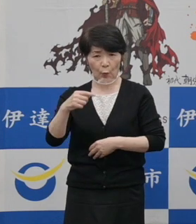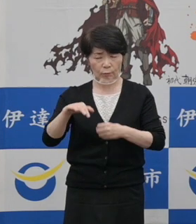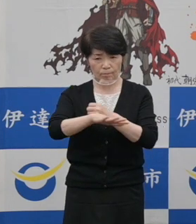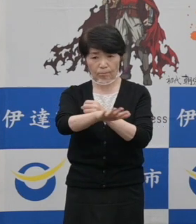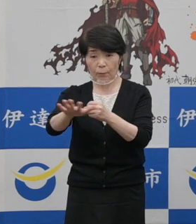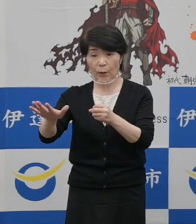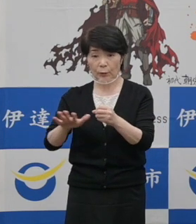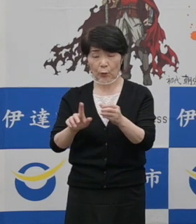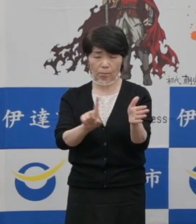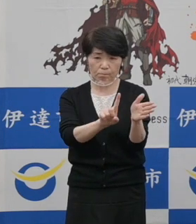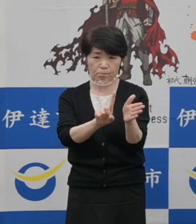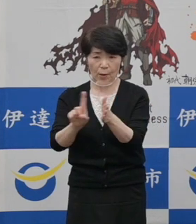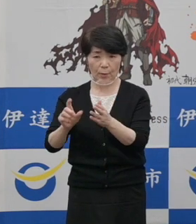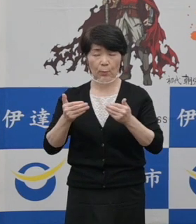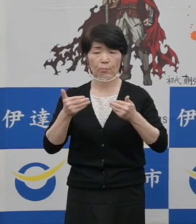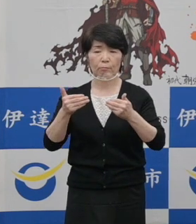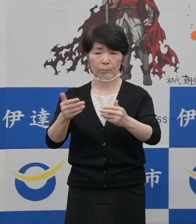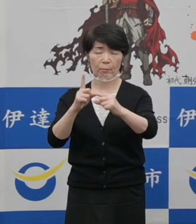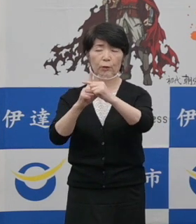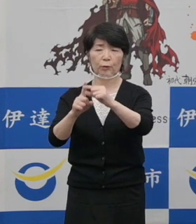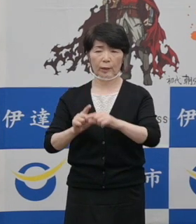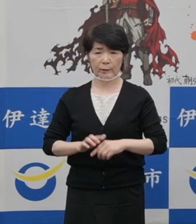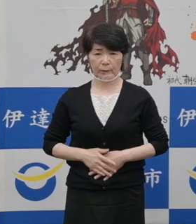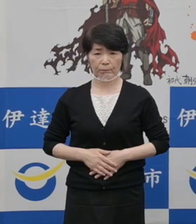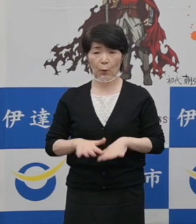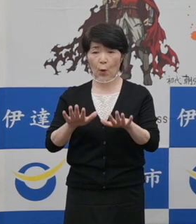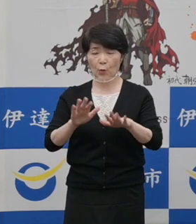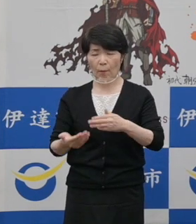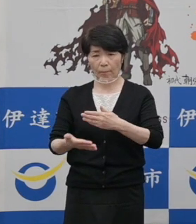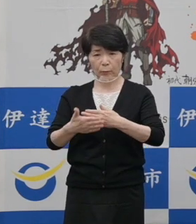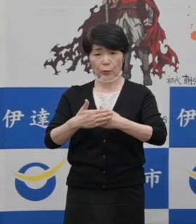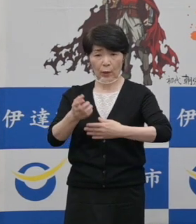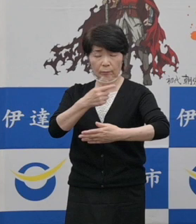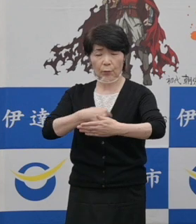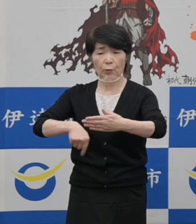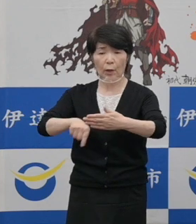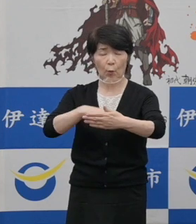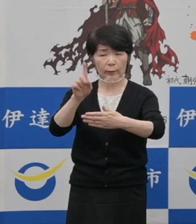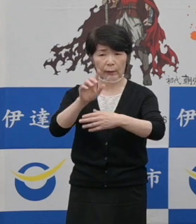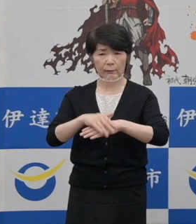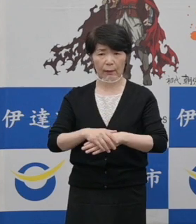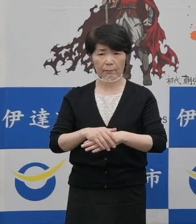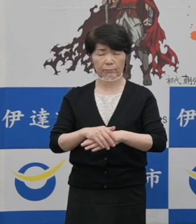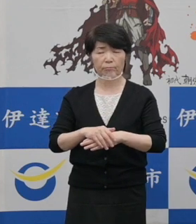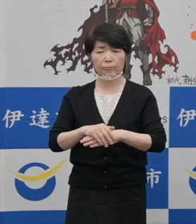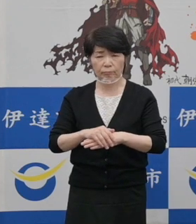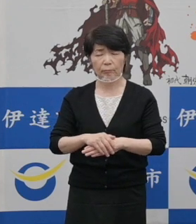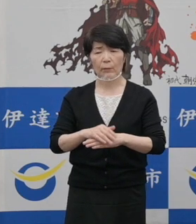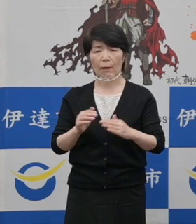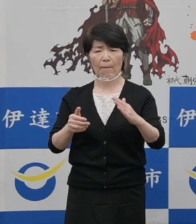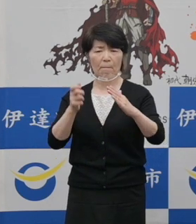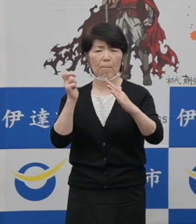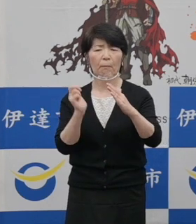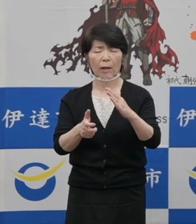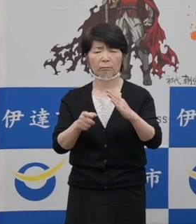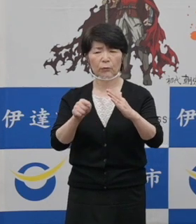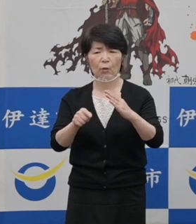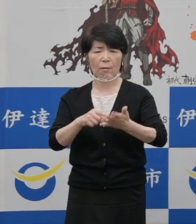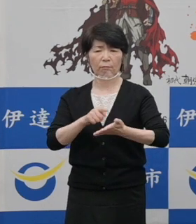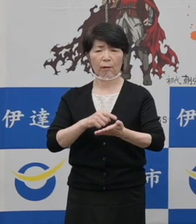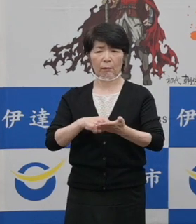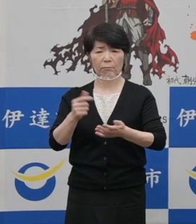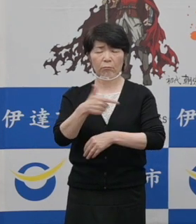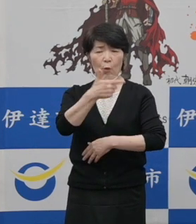進めているところであります。今回の補正の内容でございますが、耐震化が不足しています太田小学